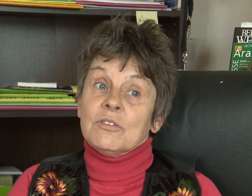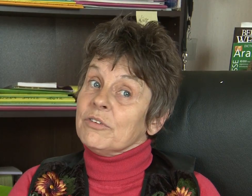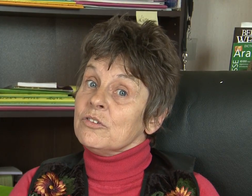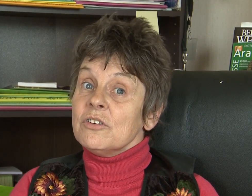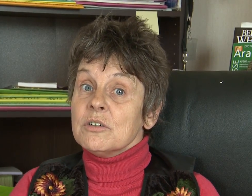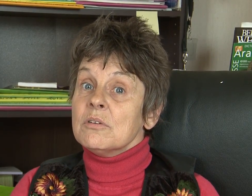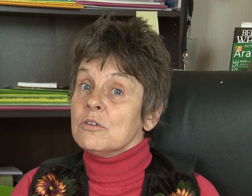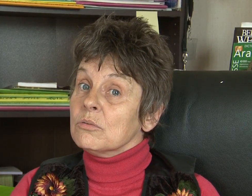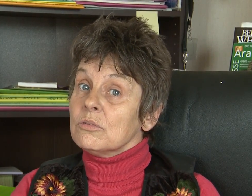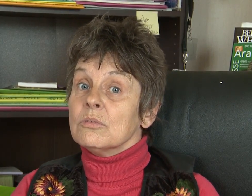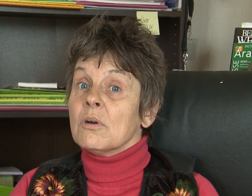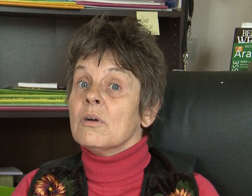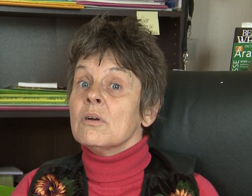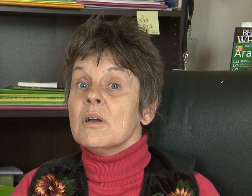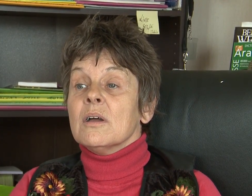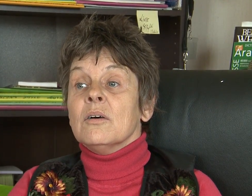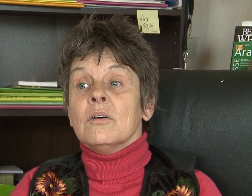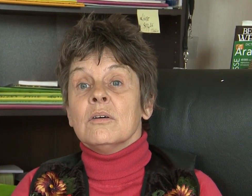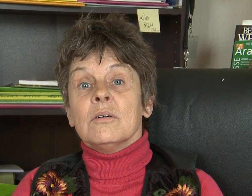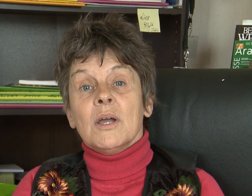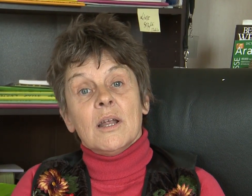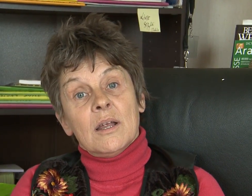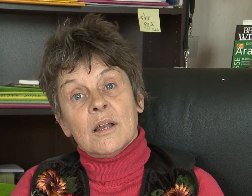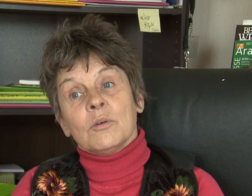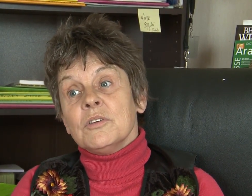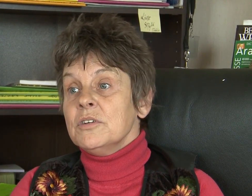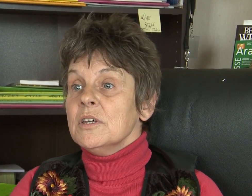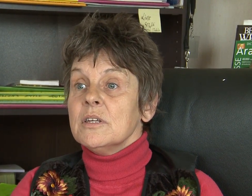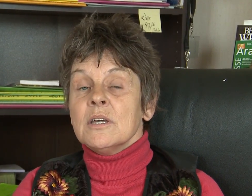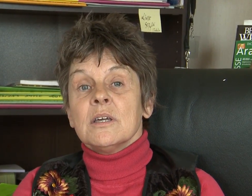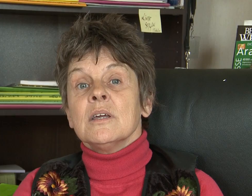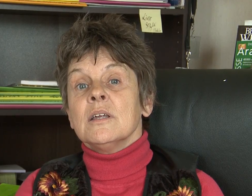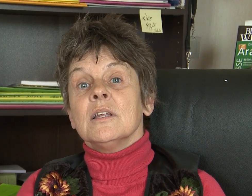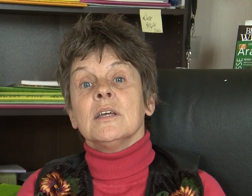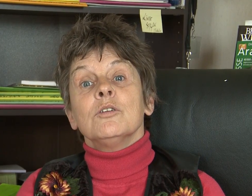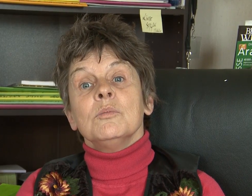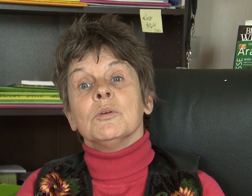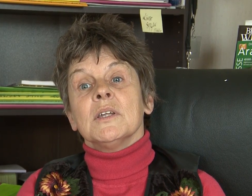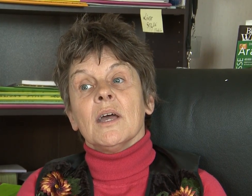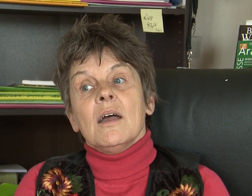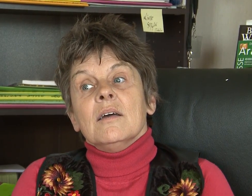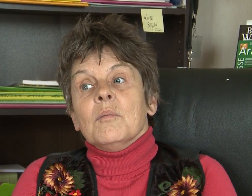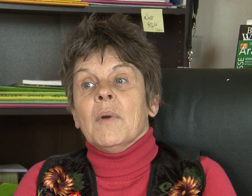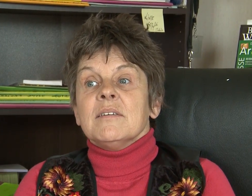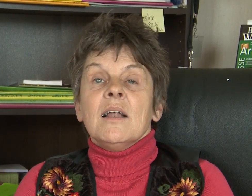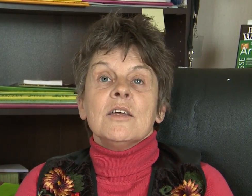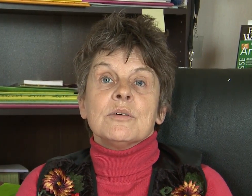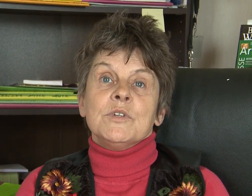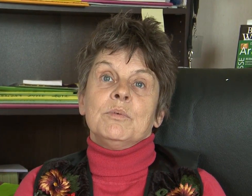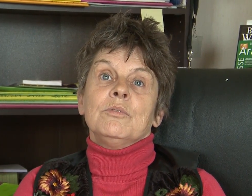faire une gesticulation sur ouais, la langue des signes et les ghettos minoritaires, bah, ça allège un petit peu le sujet.